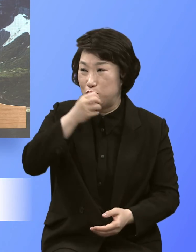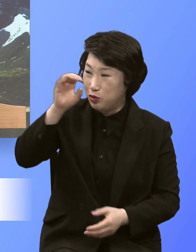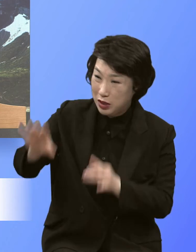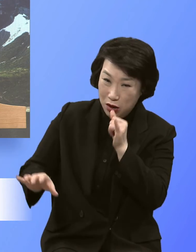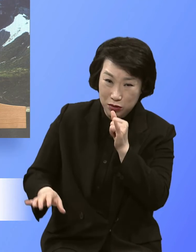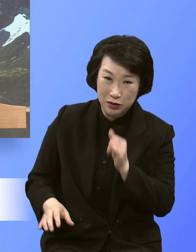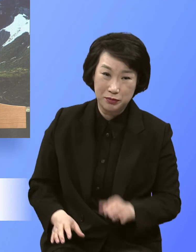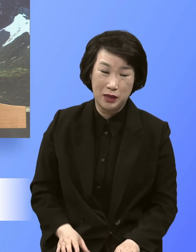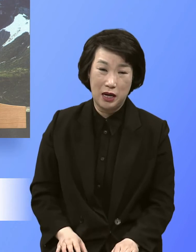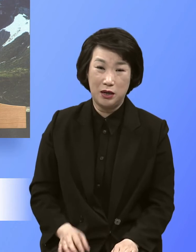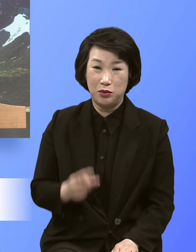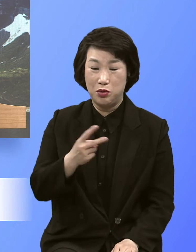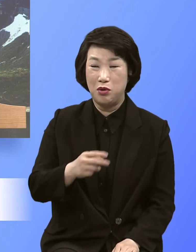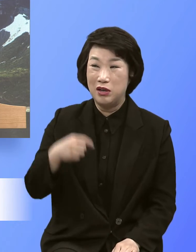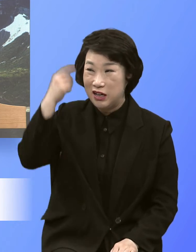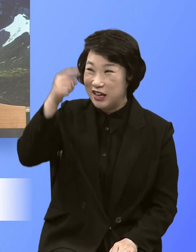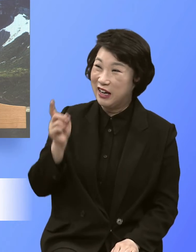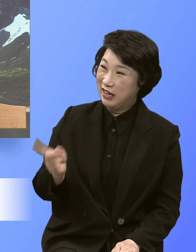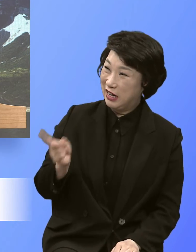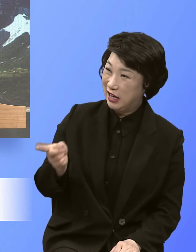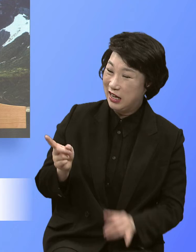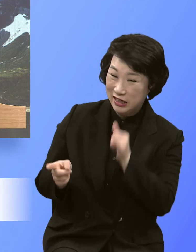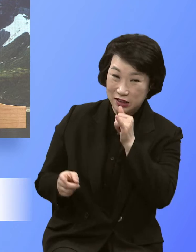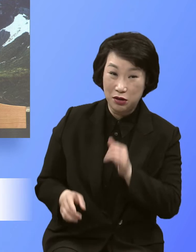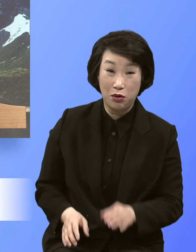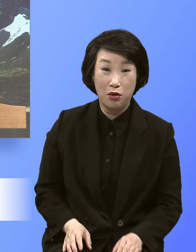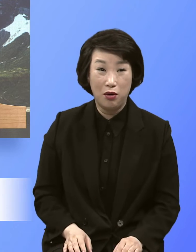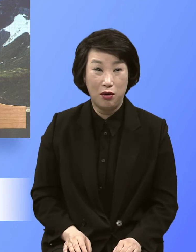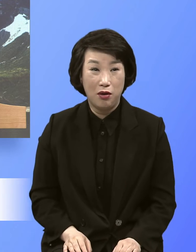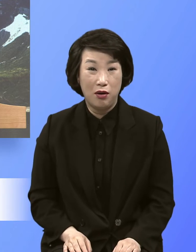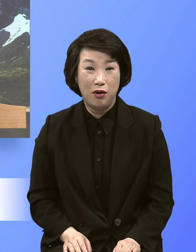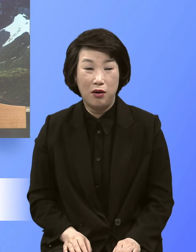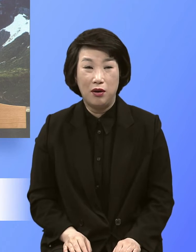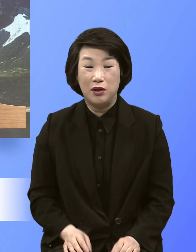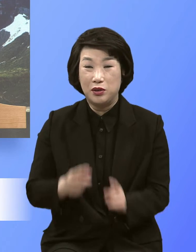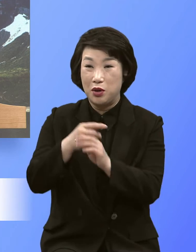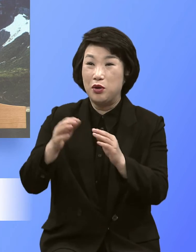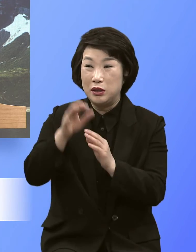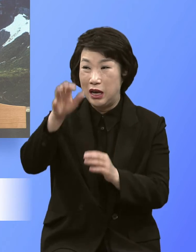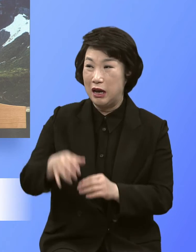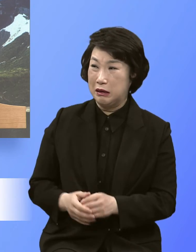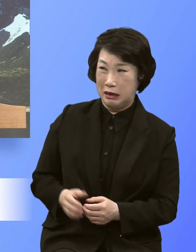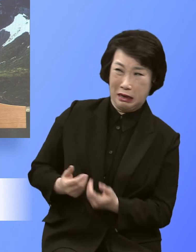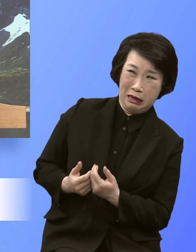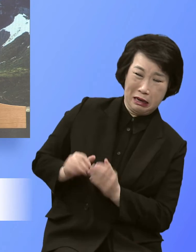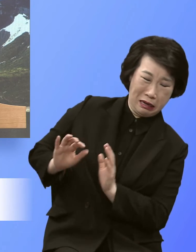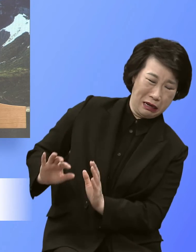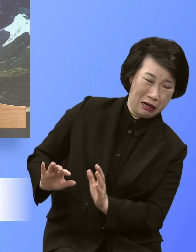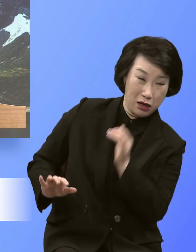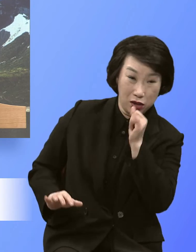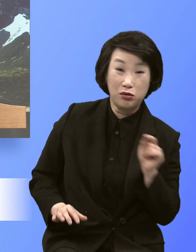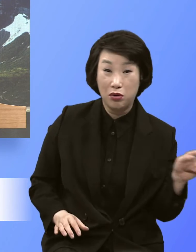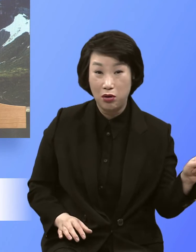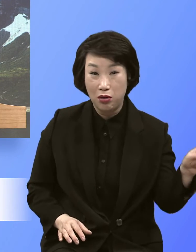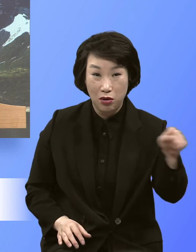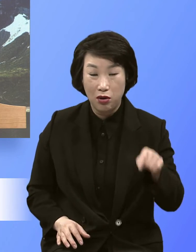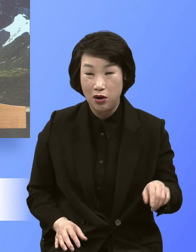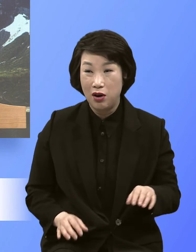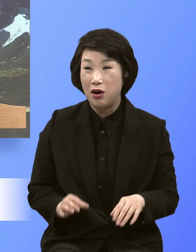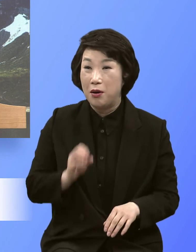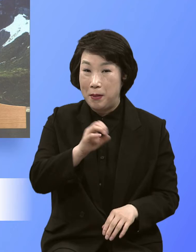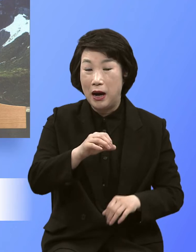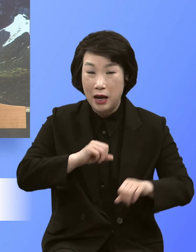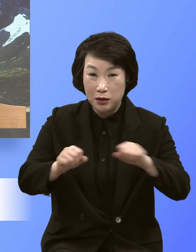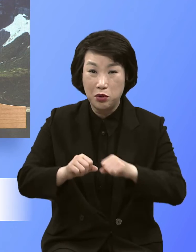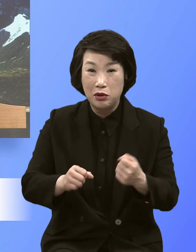무시합니다. 또한 정신 나간 사람처럼 취급합니다. 교회를 혐오시설로 취급합니다. 말로